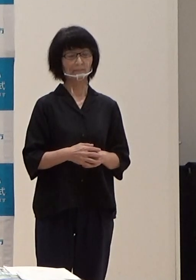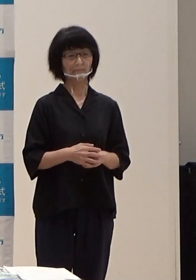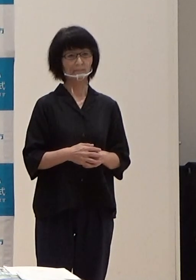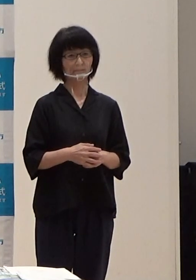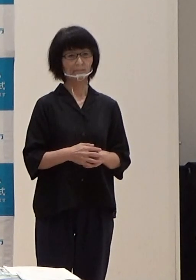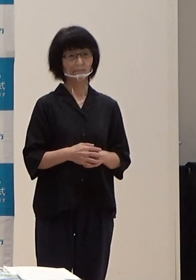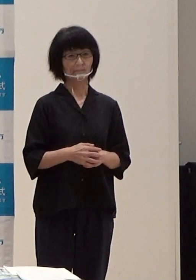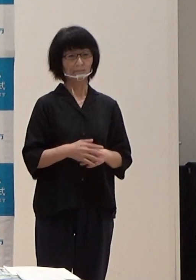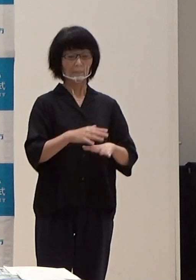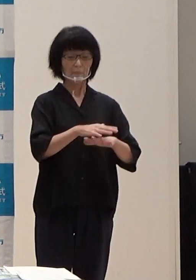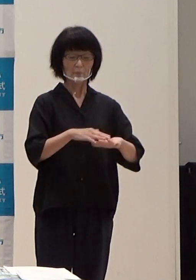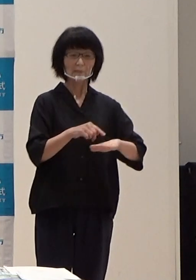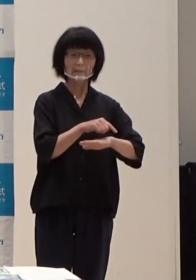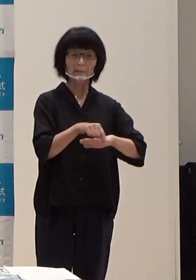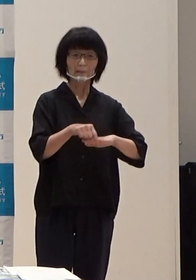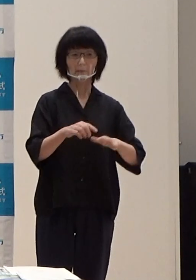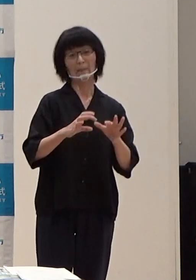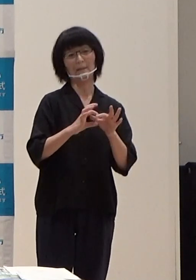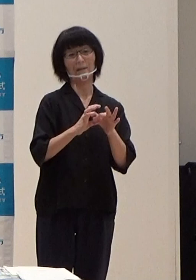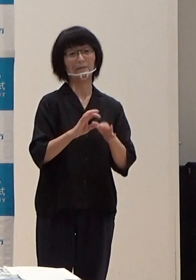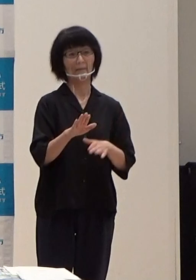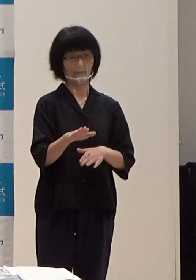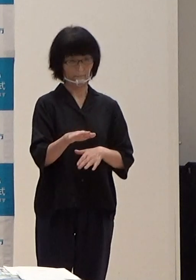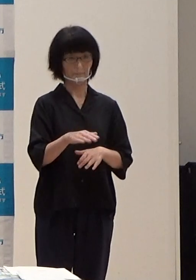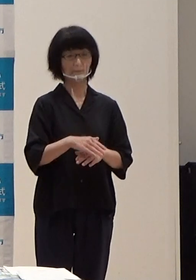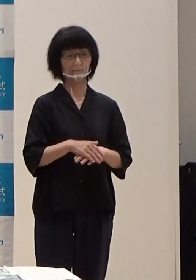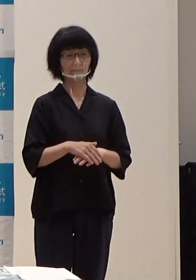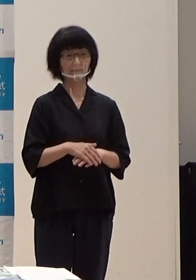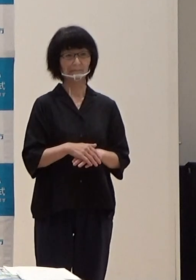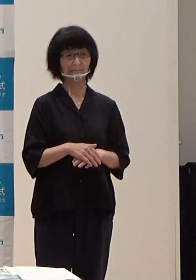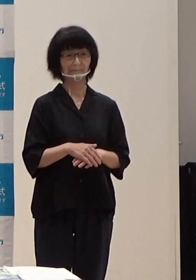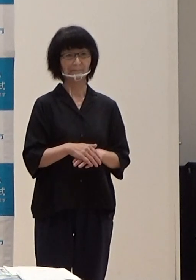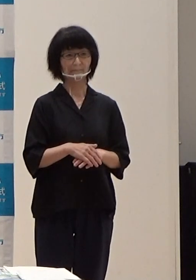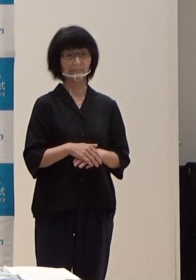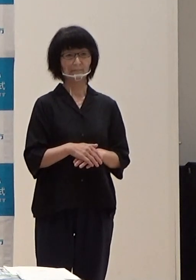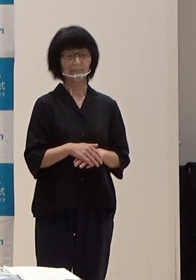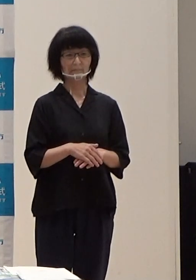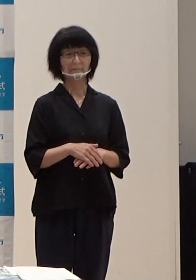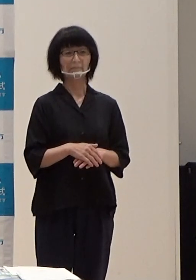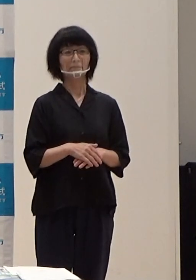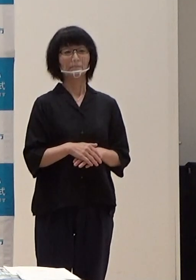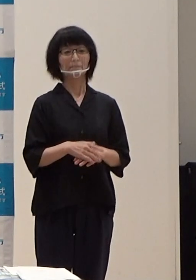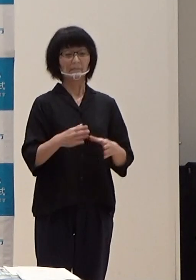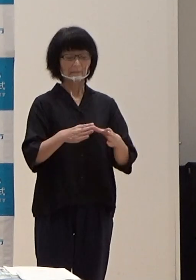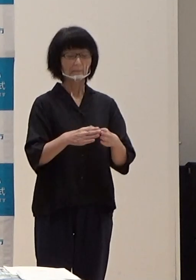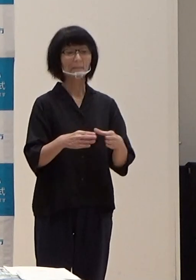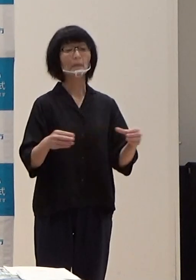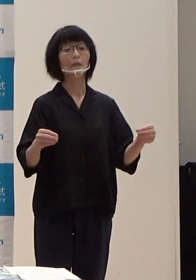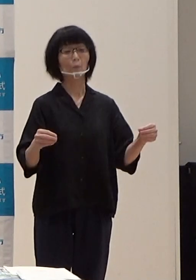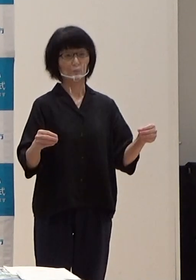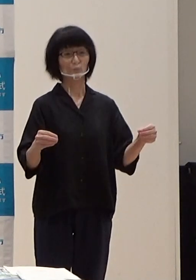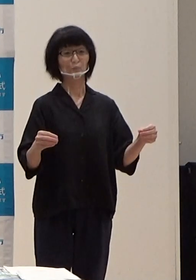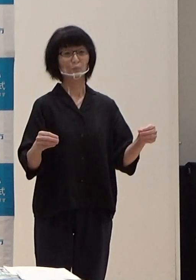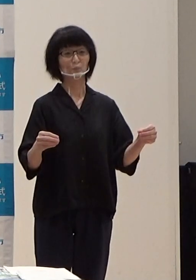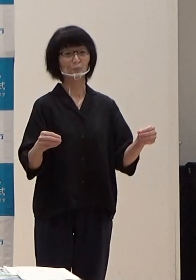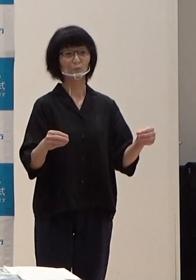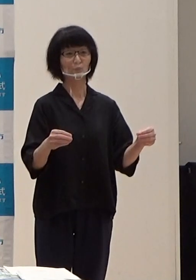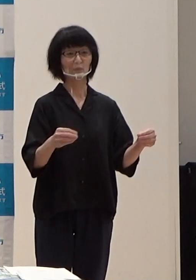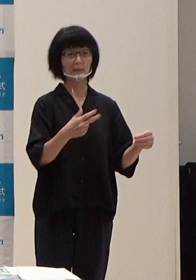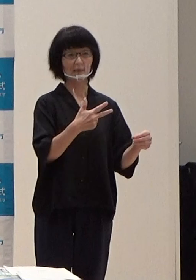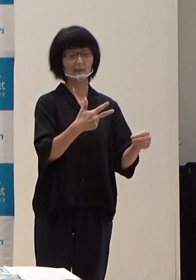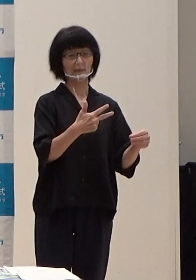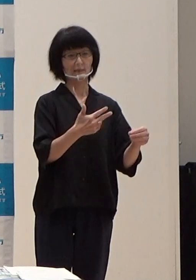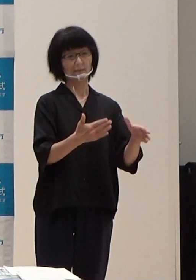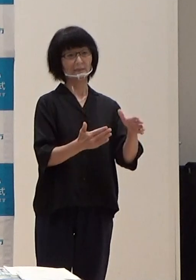今の都市計画にも関係いたしますけれども、すでにあの全国市長会でです